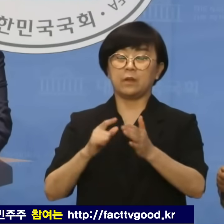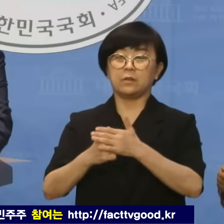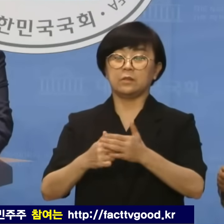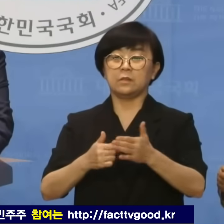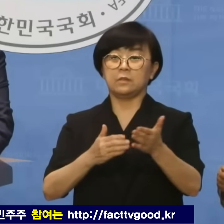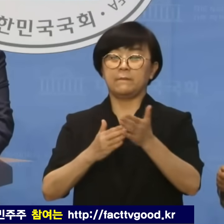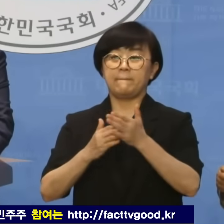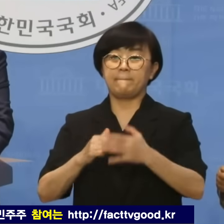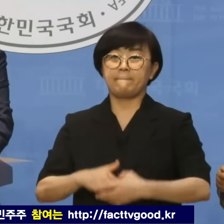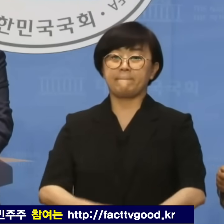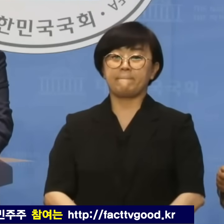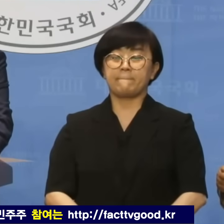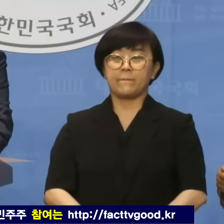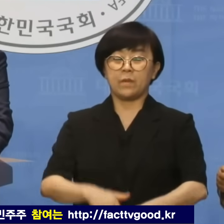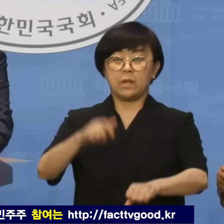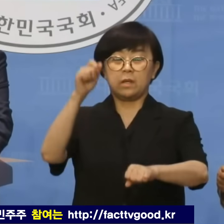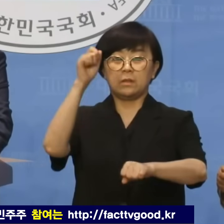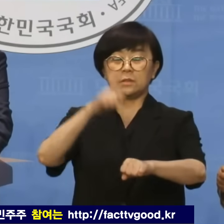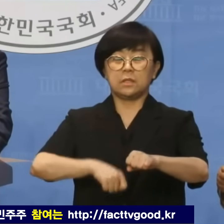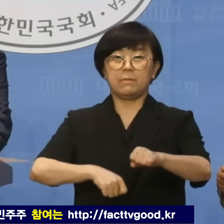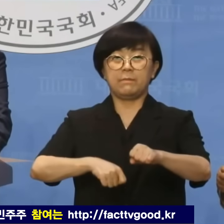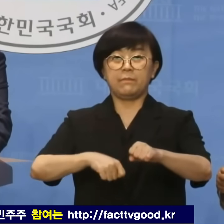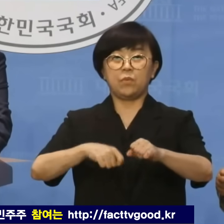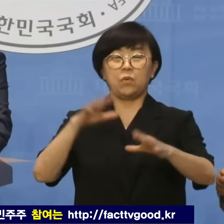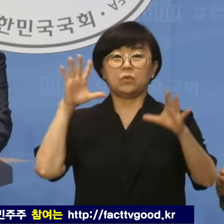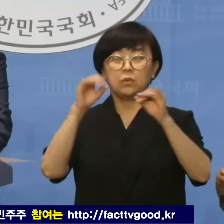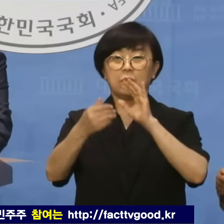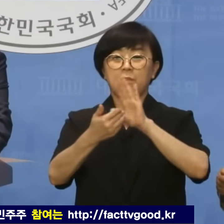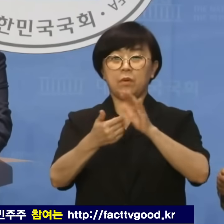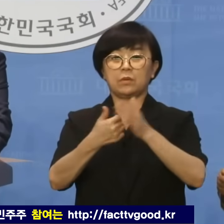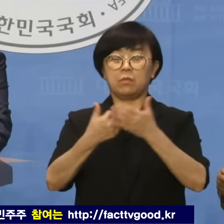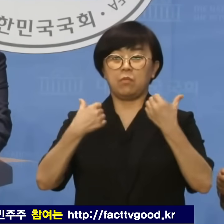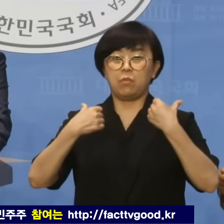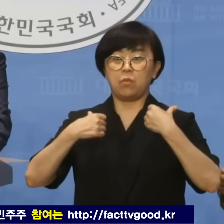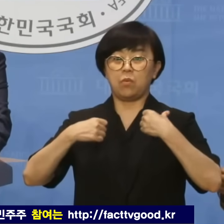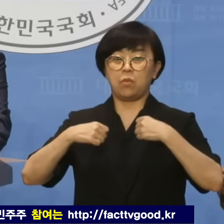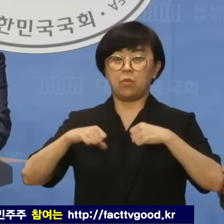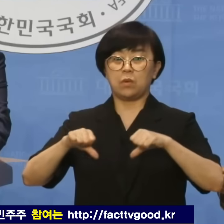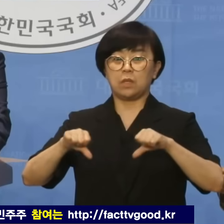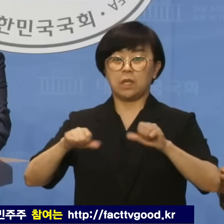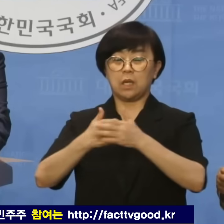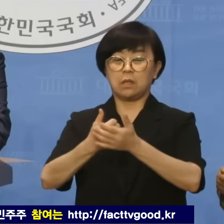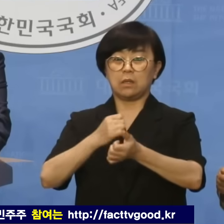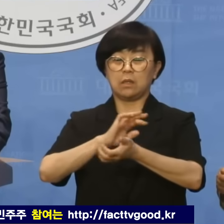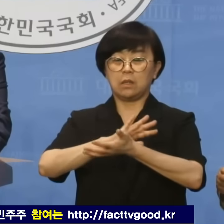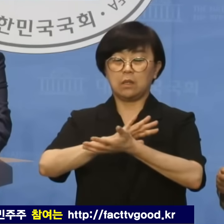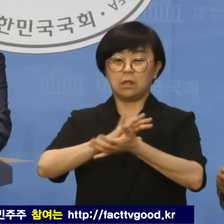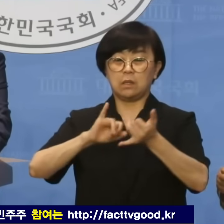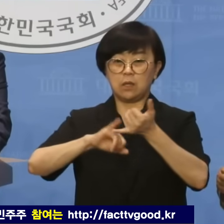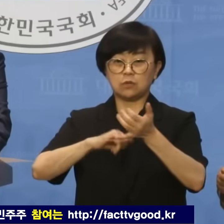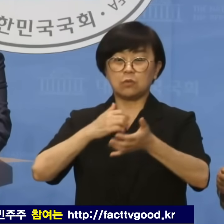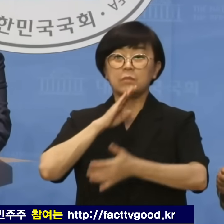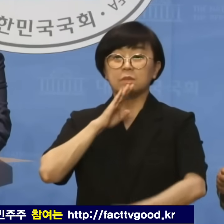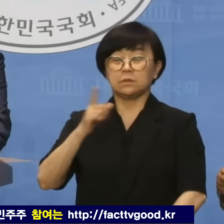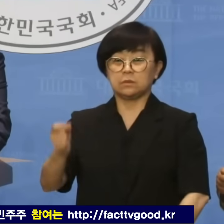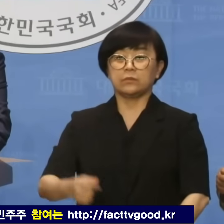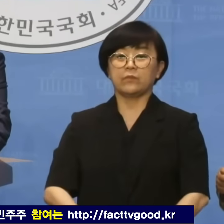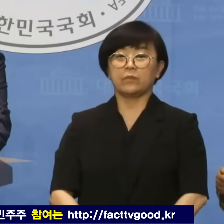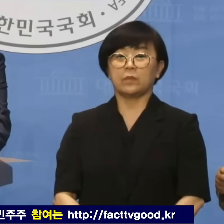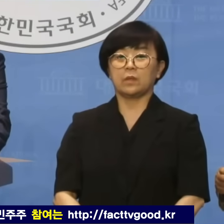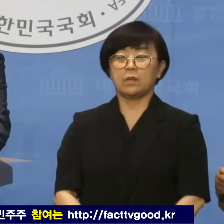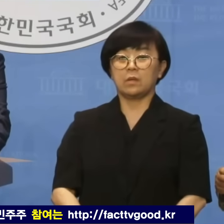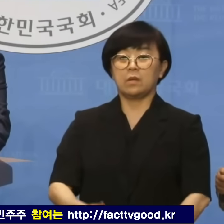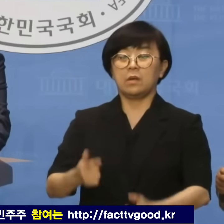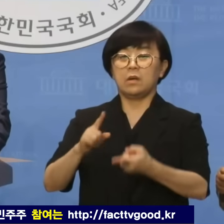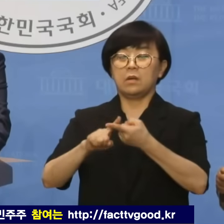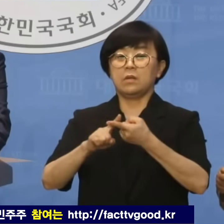거둬주십시오. 불체포 특권을 포기한 이재명 대표의 약속을 짓밟은 자들은 저들임이 분명하지 않습니까? 비회기